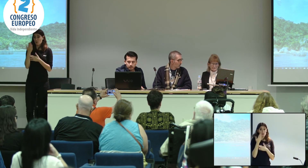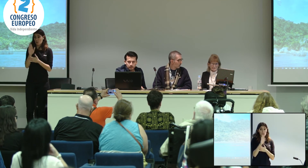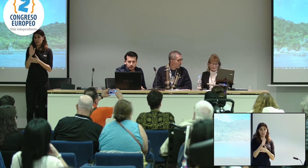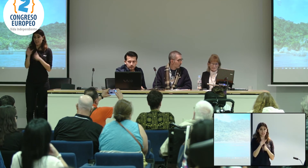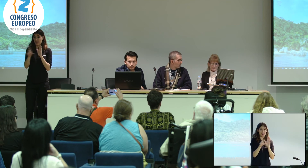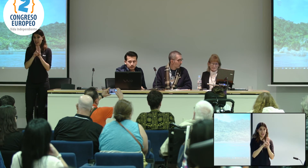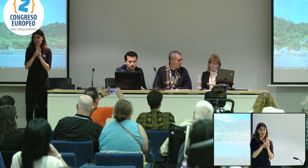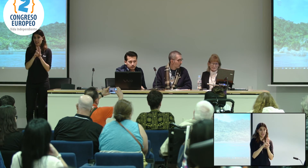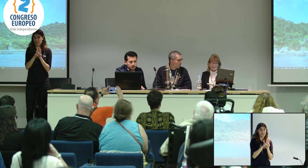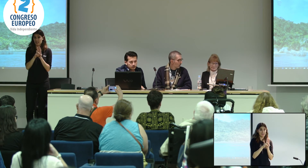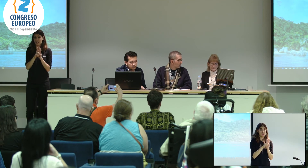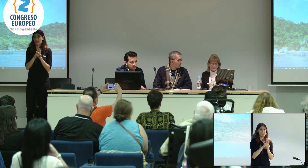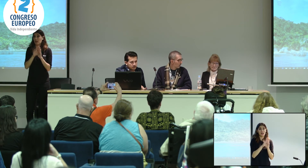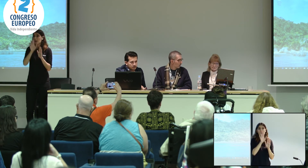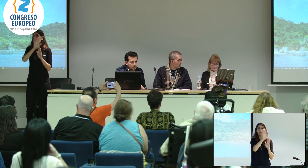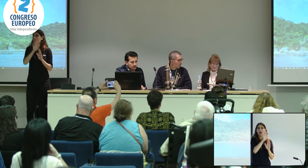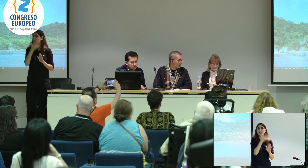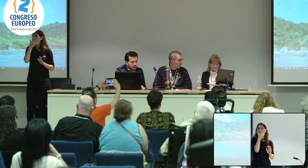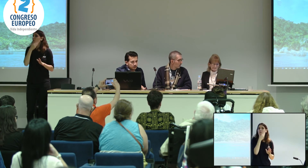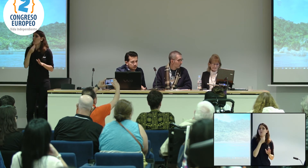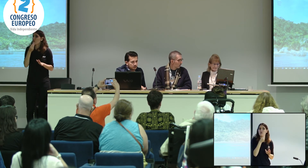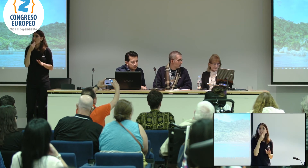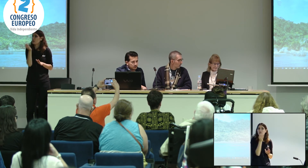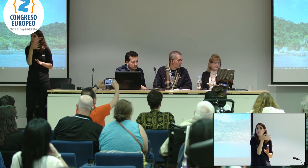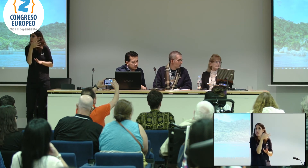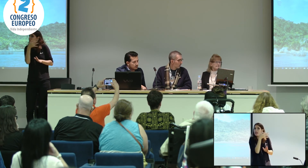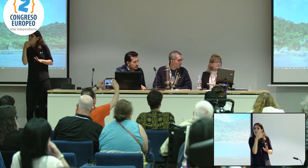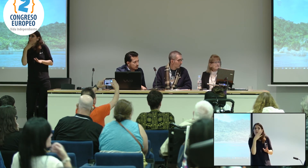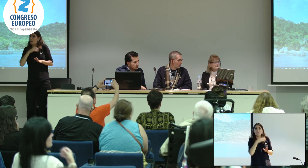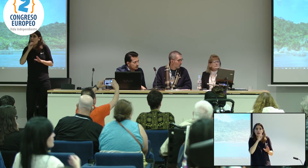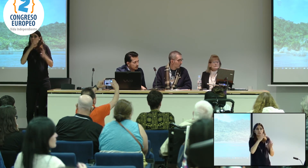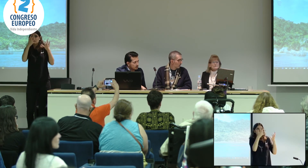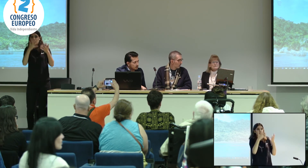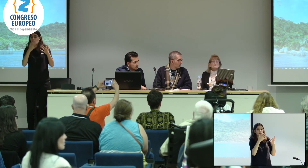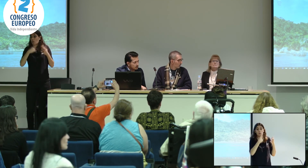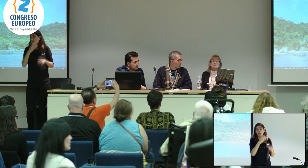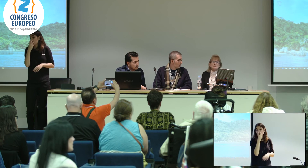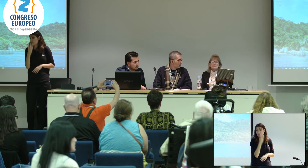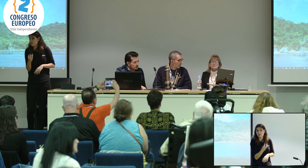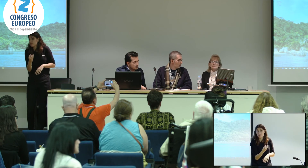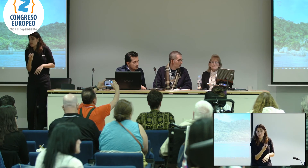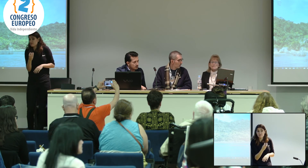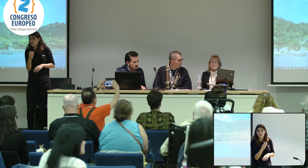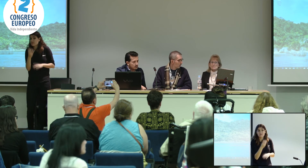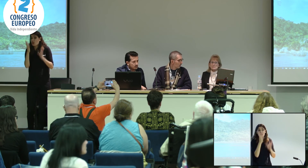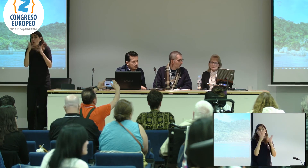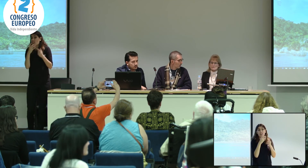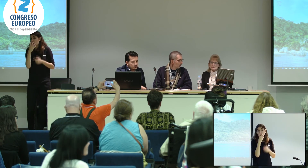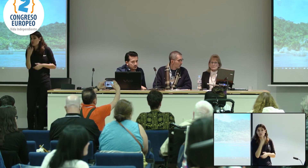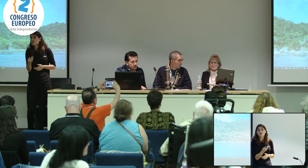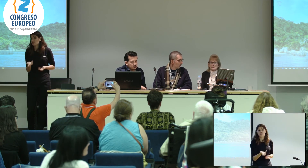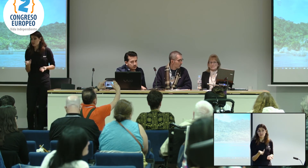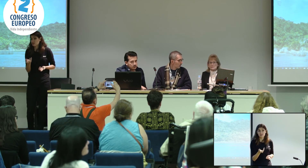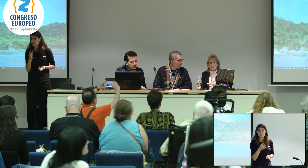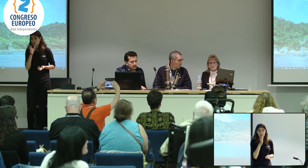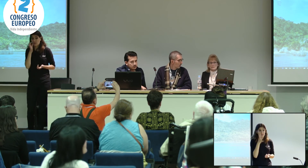ley, que suena a música celestial, y que además pinta muy serio, podría tardar en hacerse realidad, ya que previamente